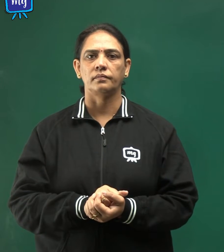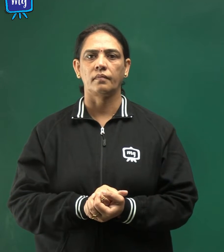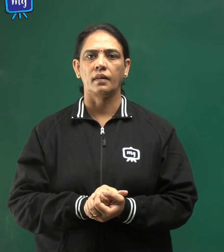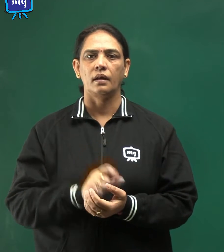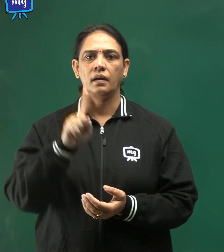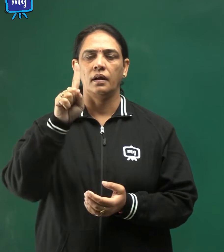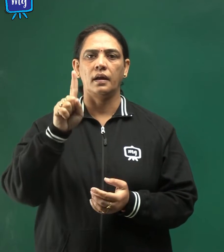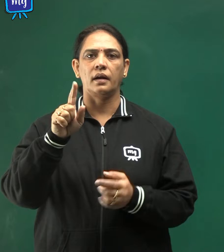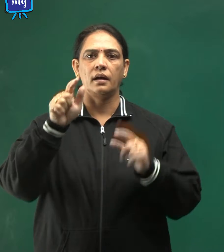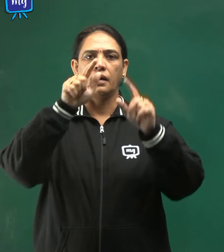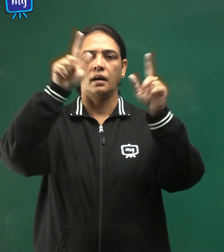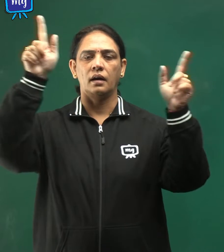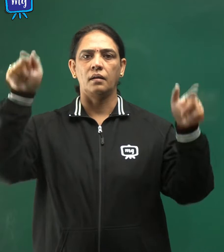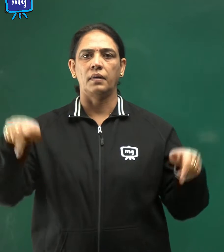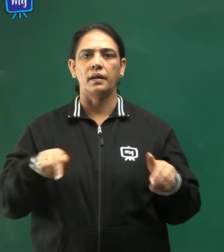एक अलमारी में